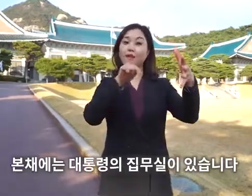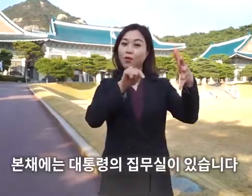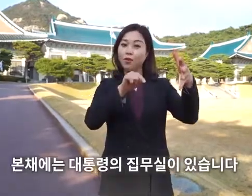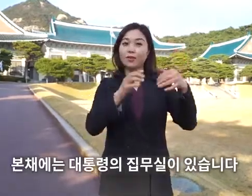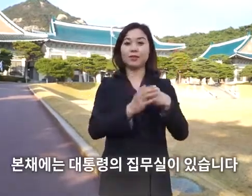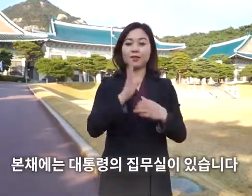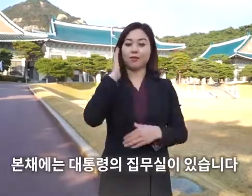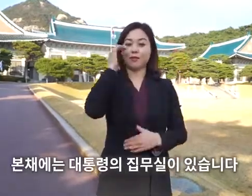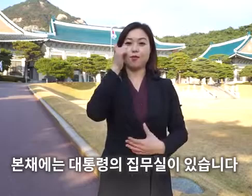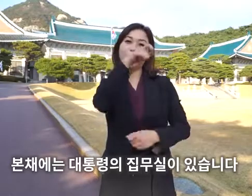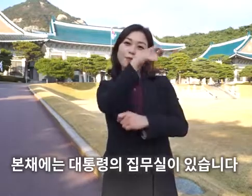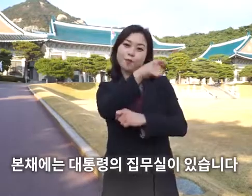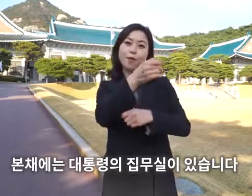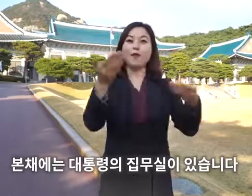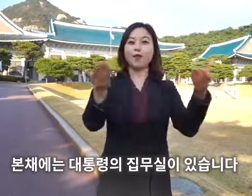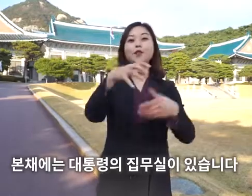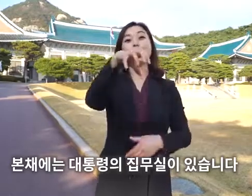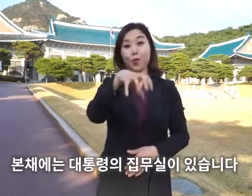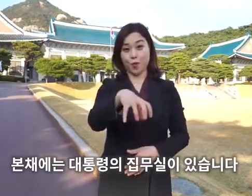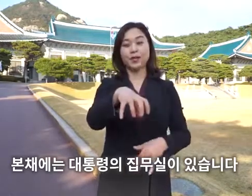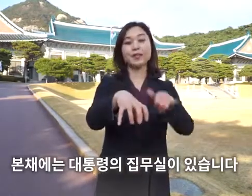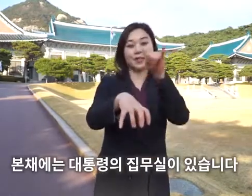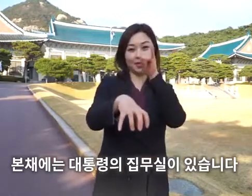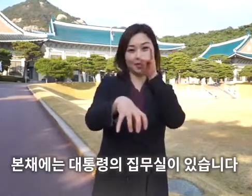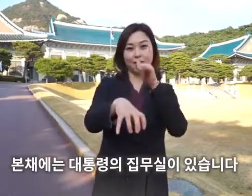본체에는 대통령의 집무실이 있습니다.